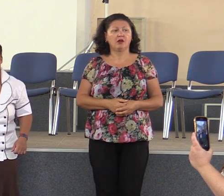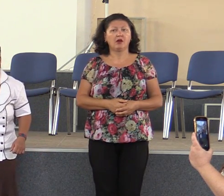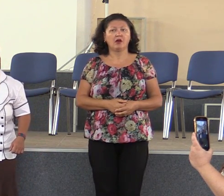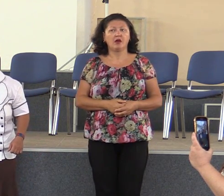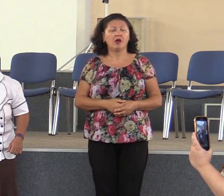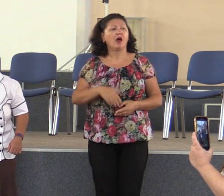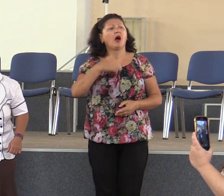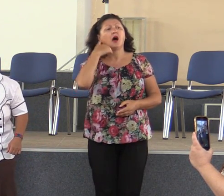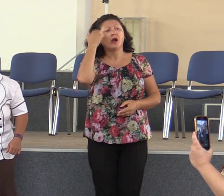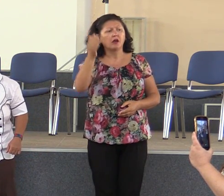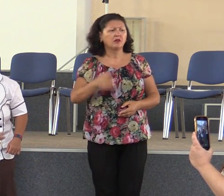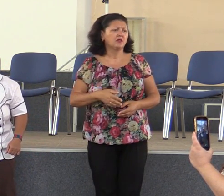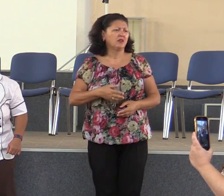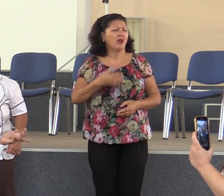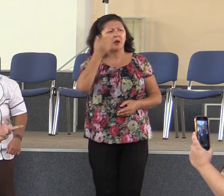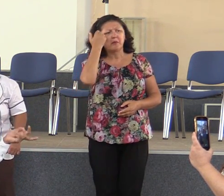Dacă mă lasă și această ureche,